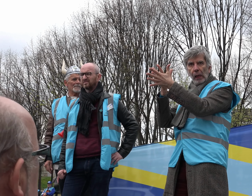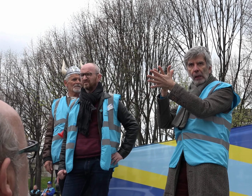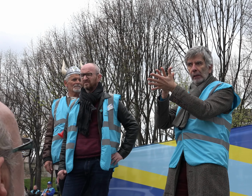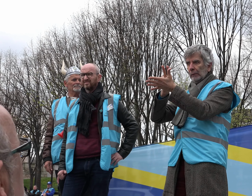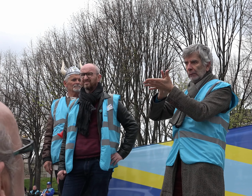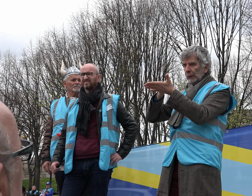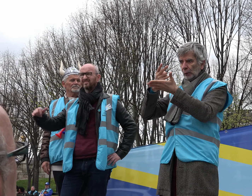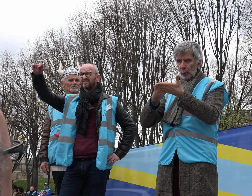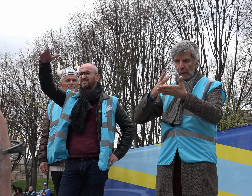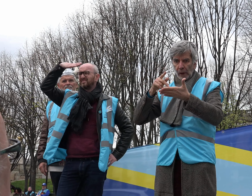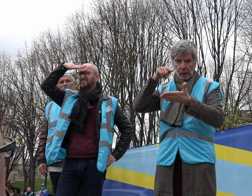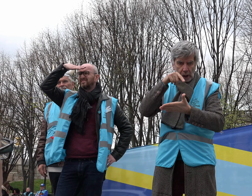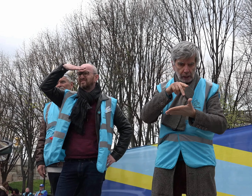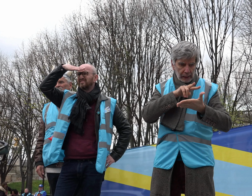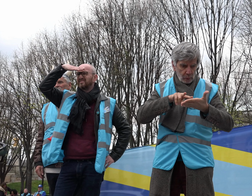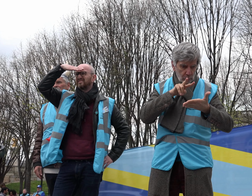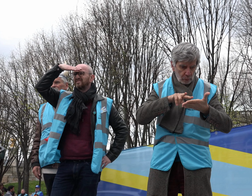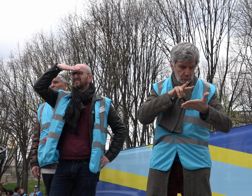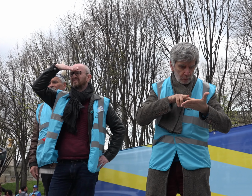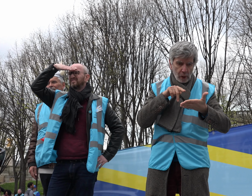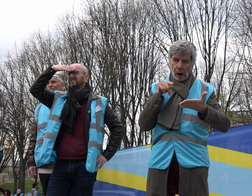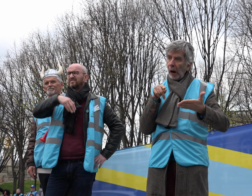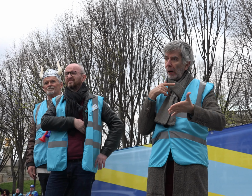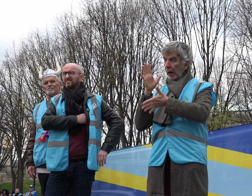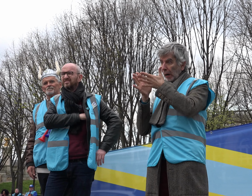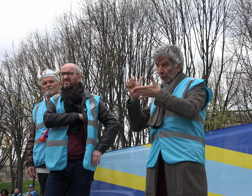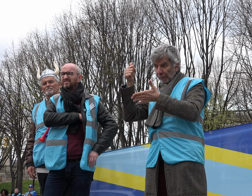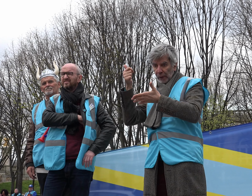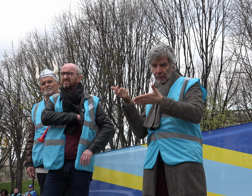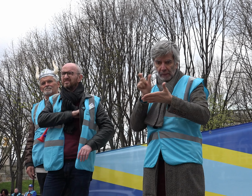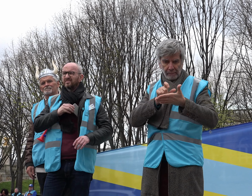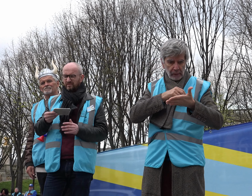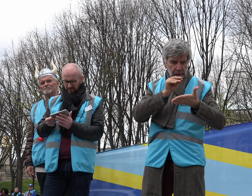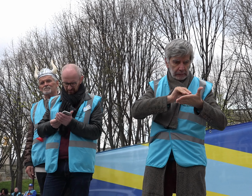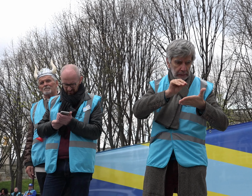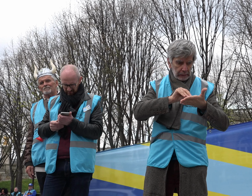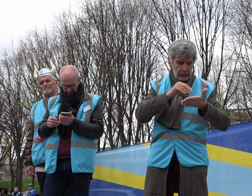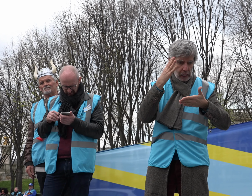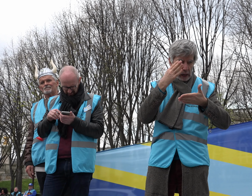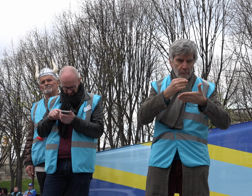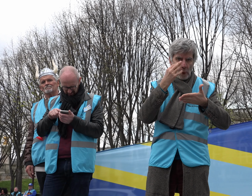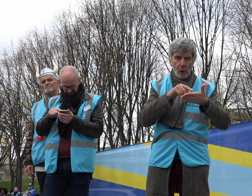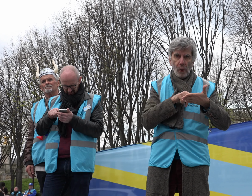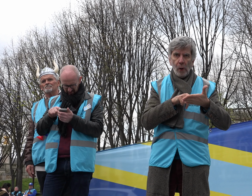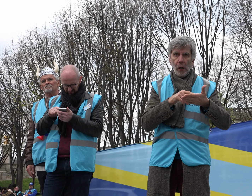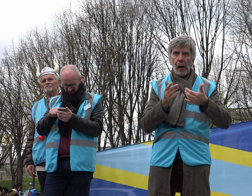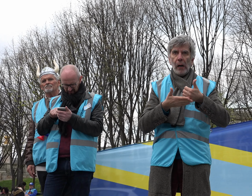Et que, grâce à la langue des signes, ça me facilite cette entrée dans la langue française écrite. Et j'ai pu